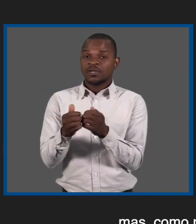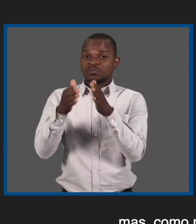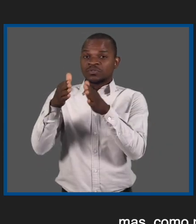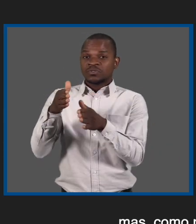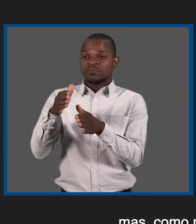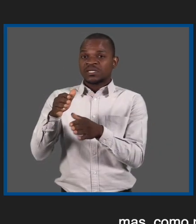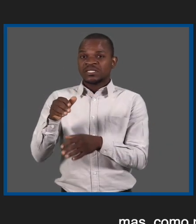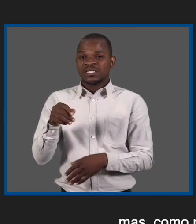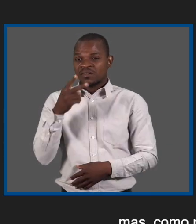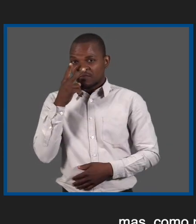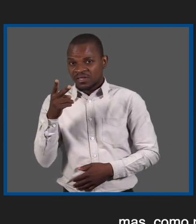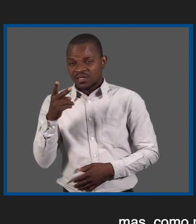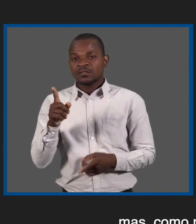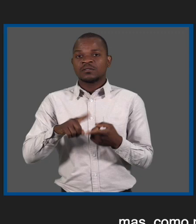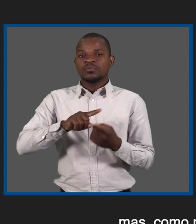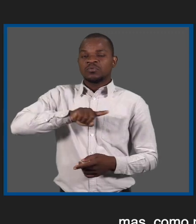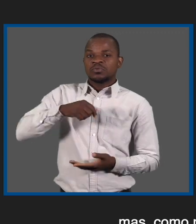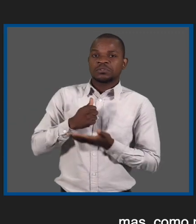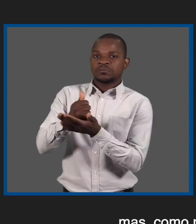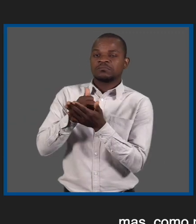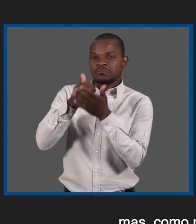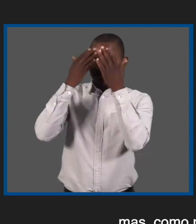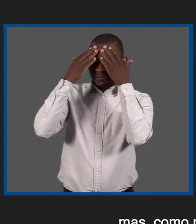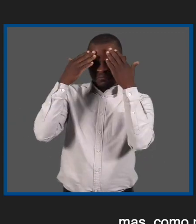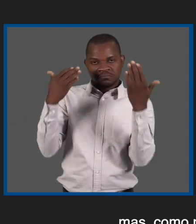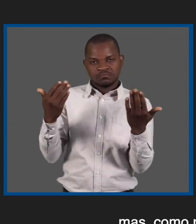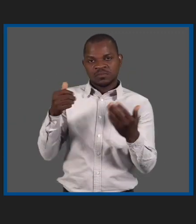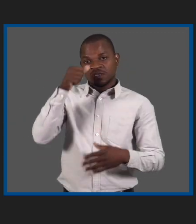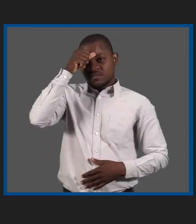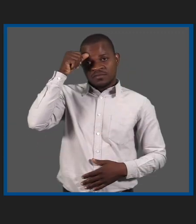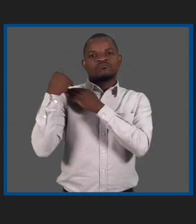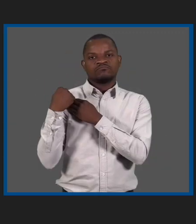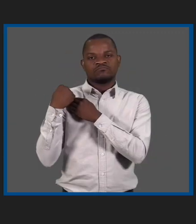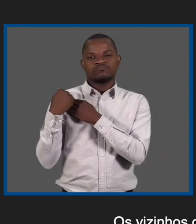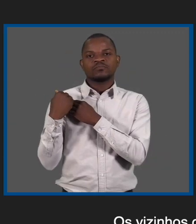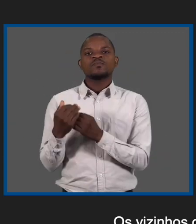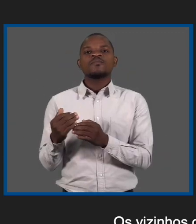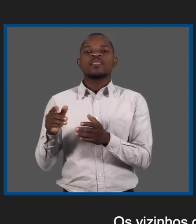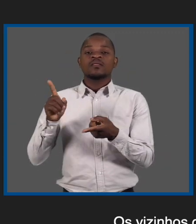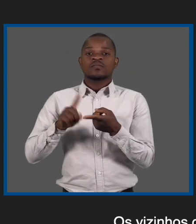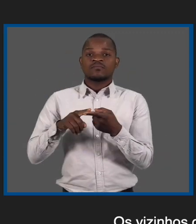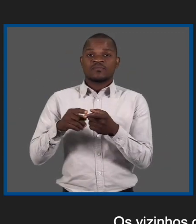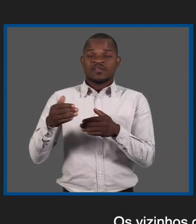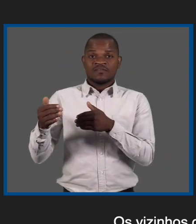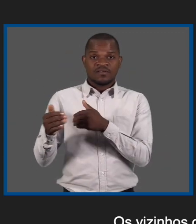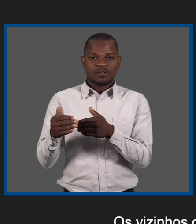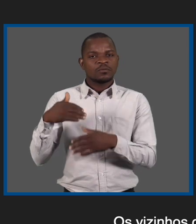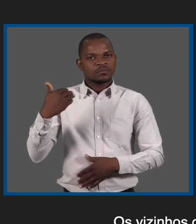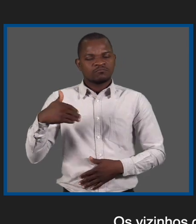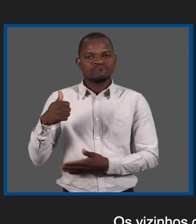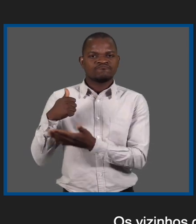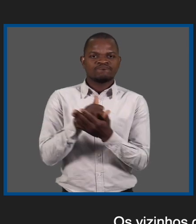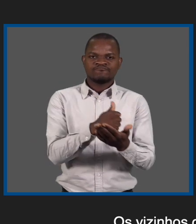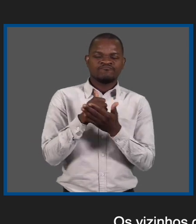e saber, não tem como dar um bocadinho daquilo que nós podemos contribuir para essas crianças. Os vizinhos que têm acompanhado as